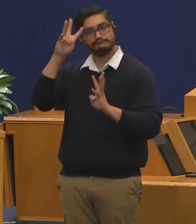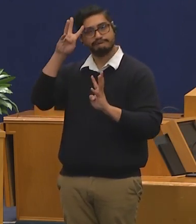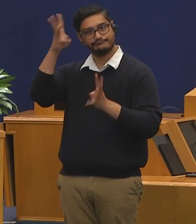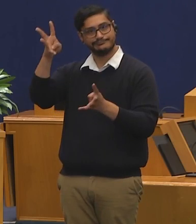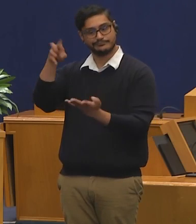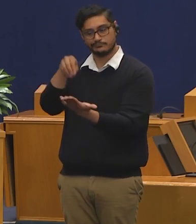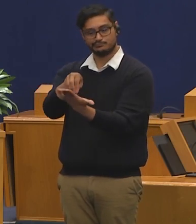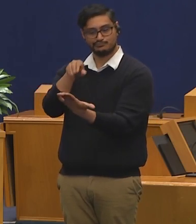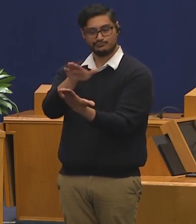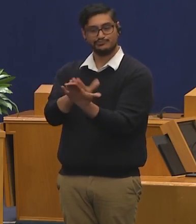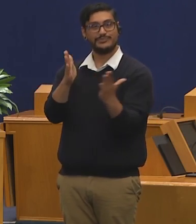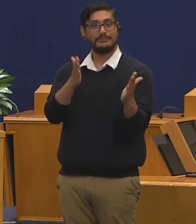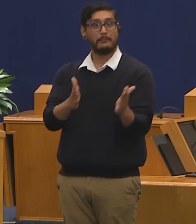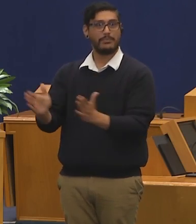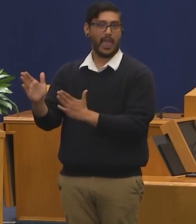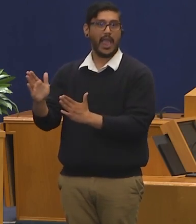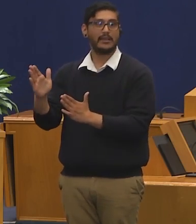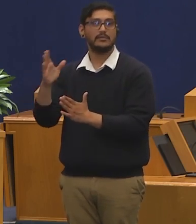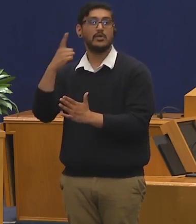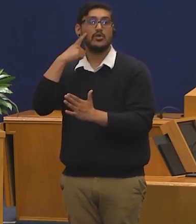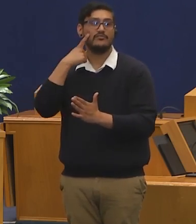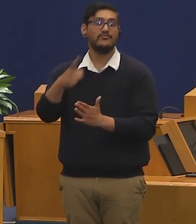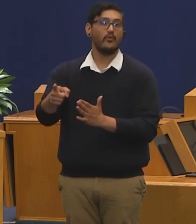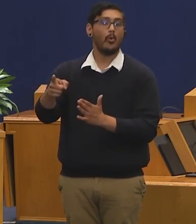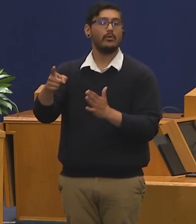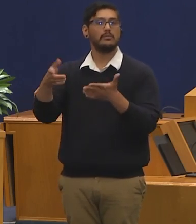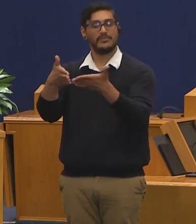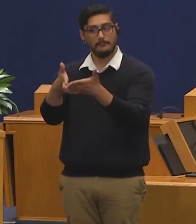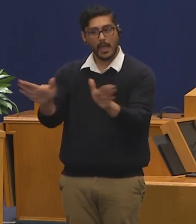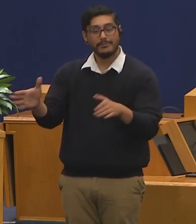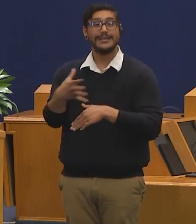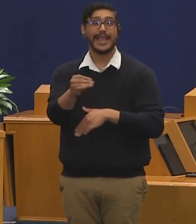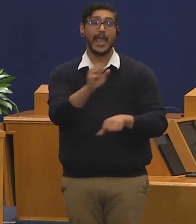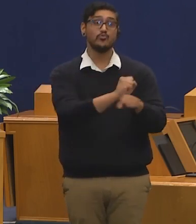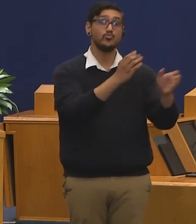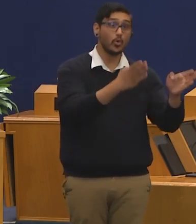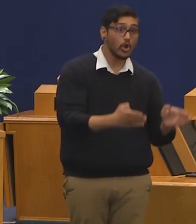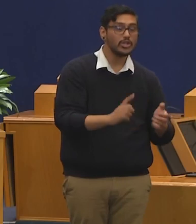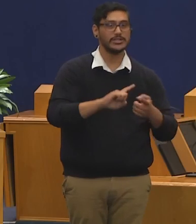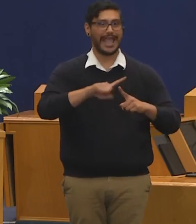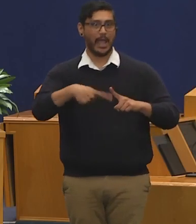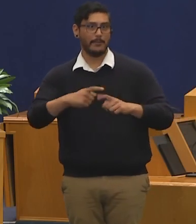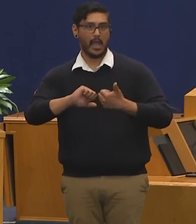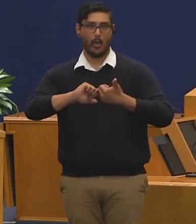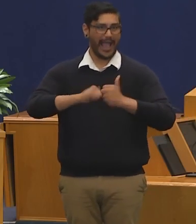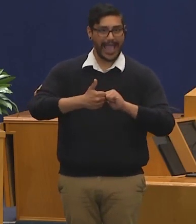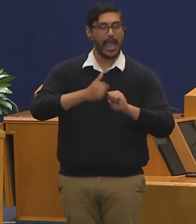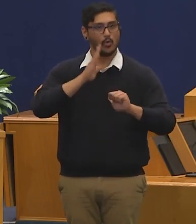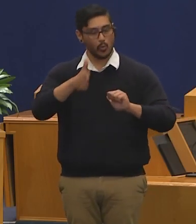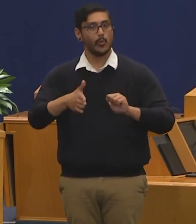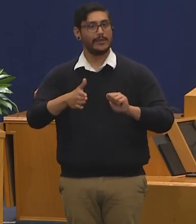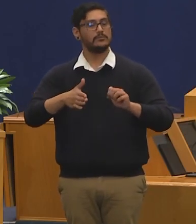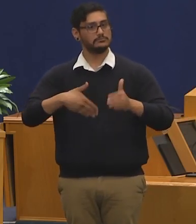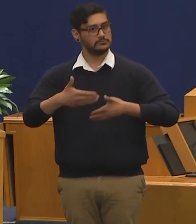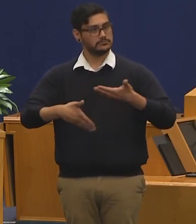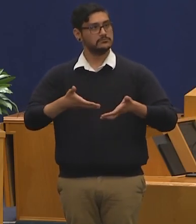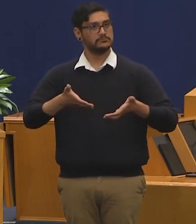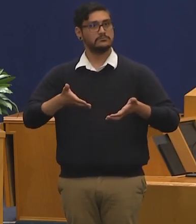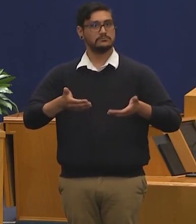publicarlo para los empleados y el público sobre cómo implementan los requisitos de